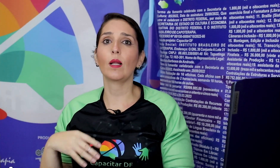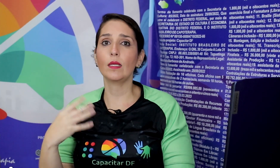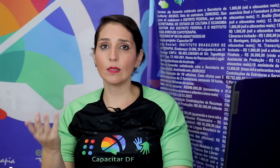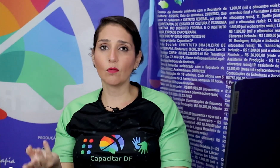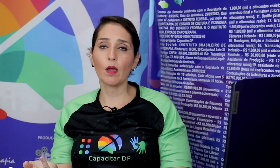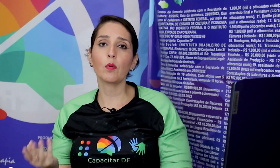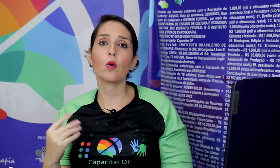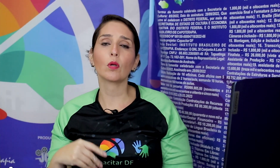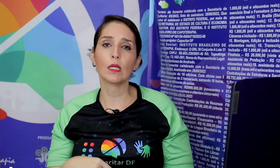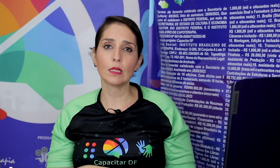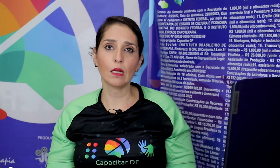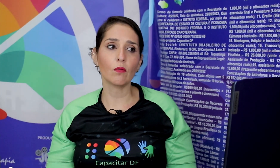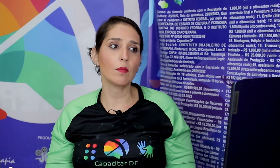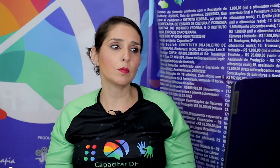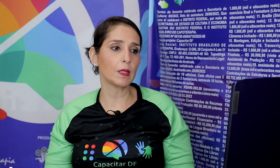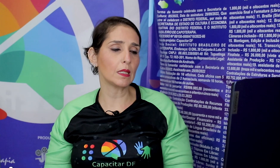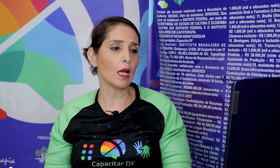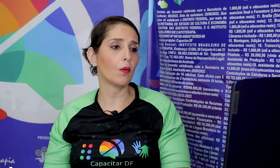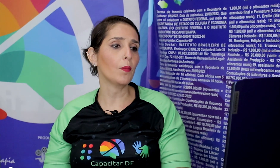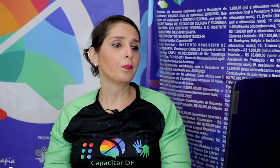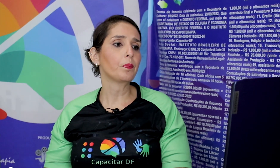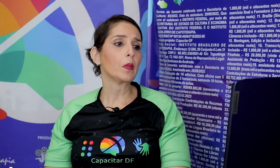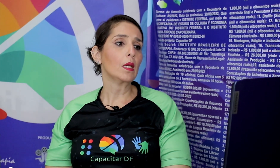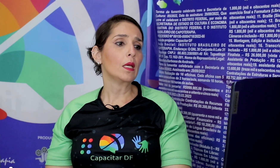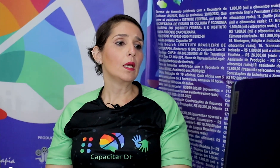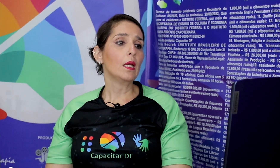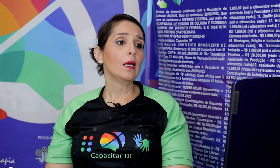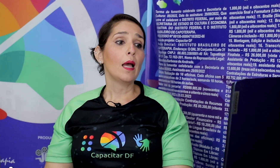Então, além de ser um verbo concordante, ele é um verbo espacial.